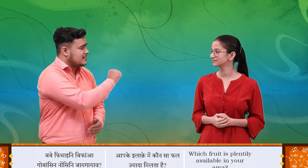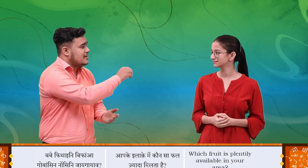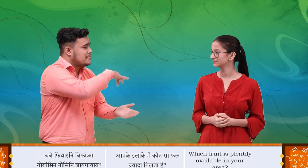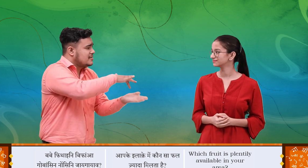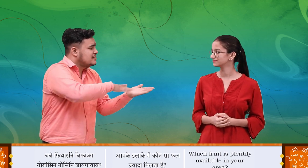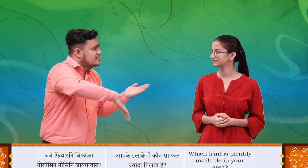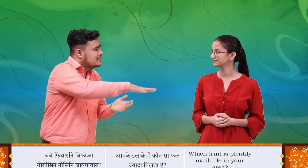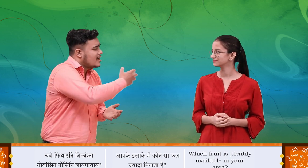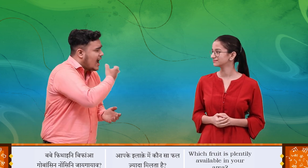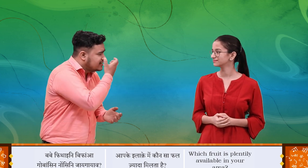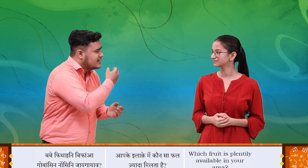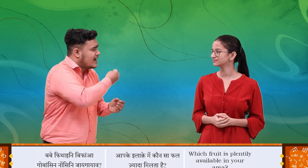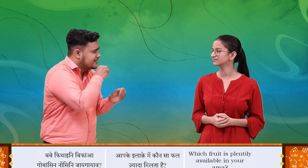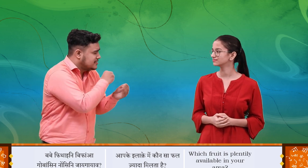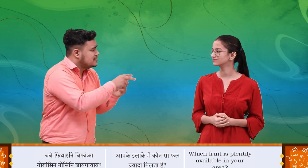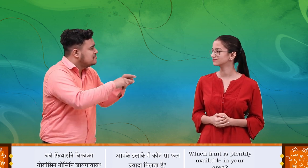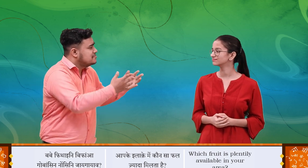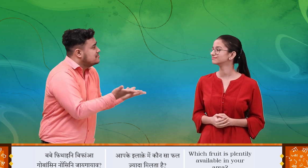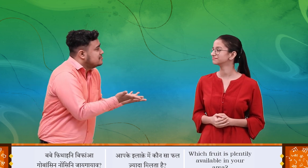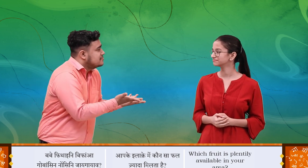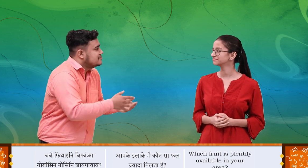Bobe pitaini bipanga gebangsin nengshini zageo.